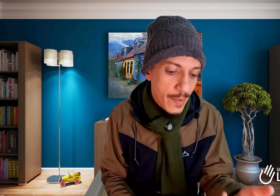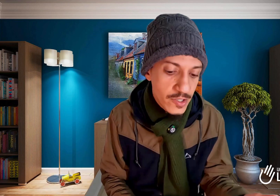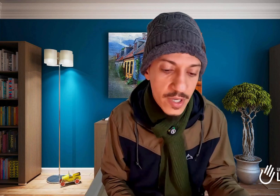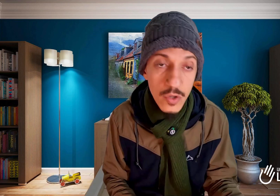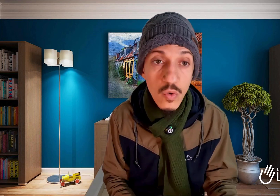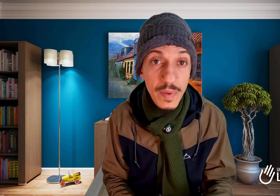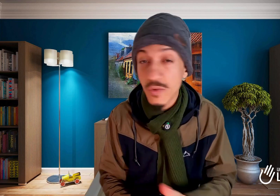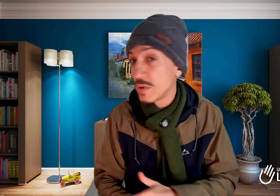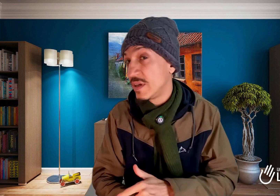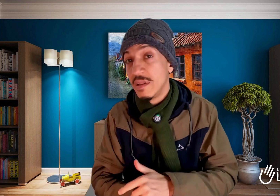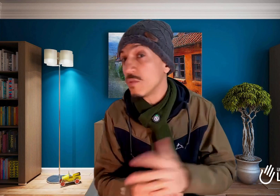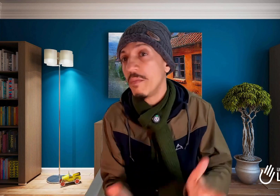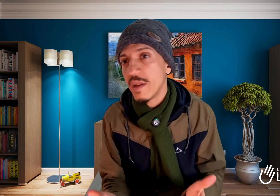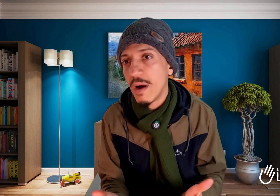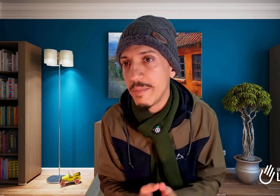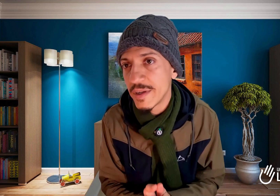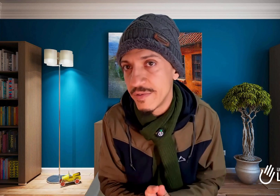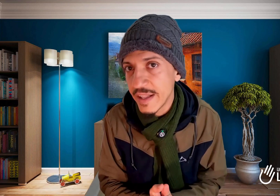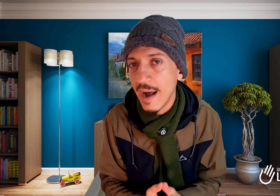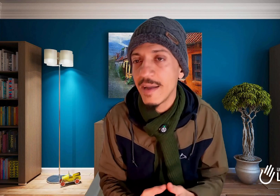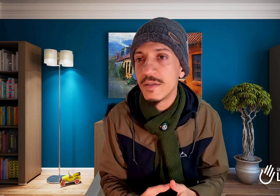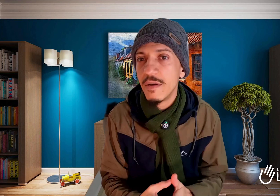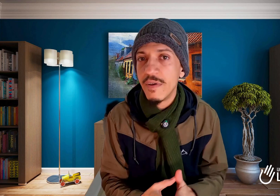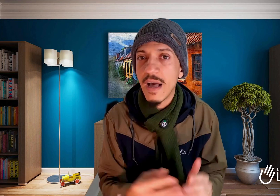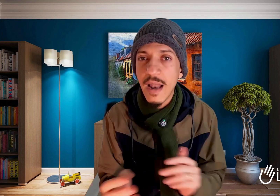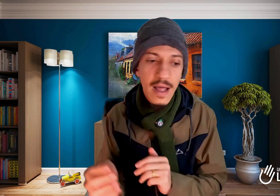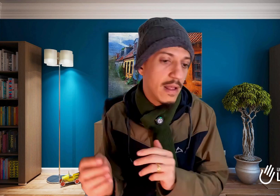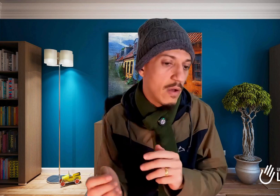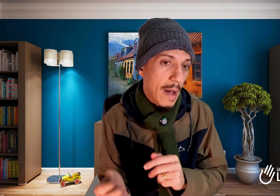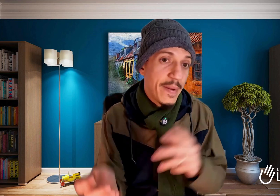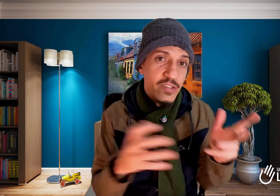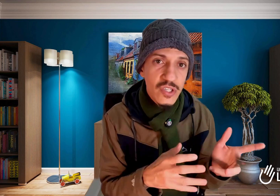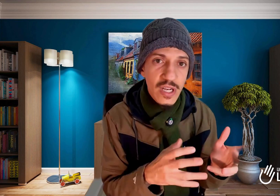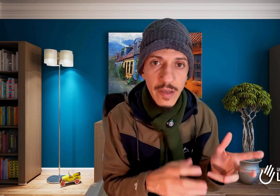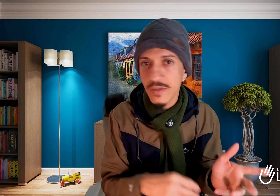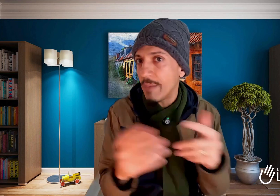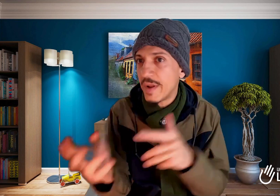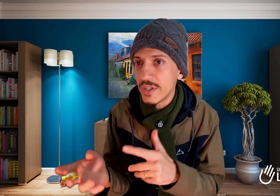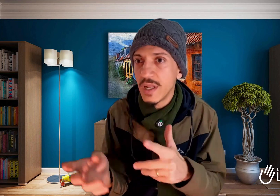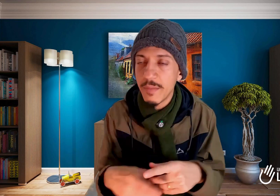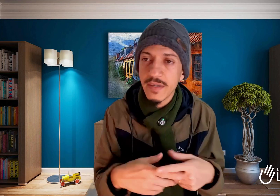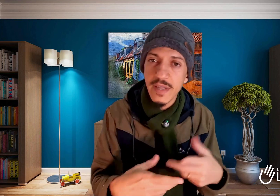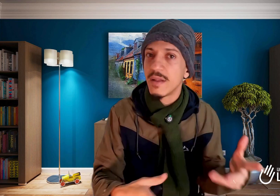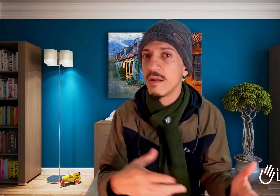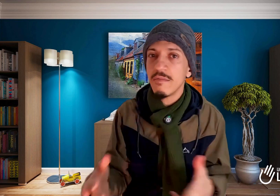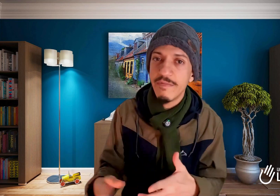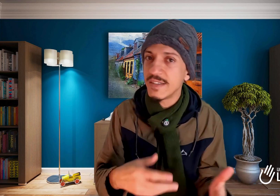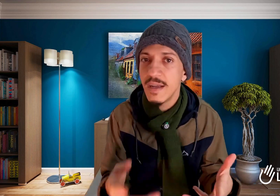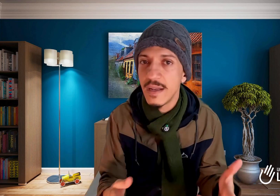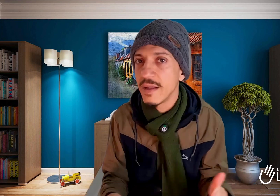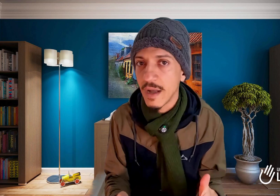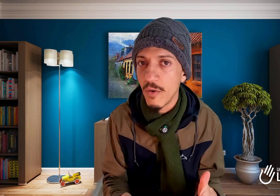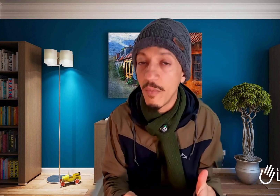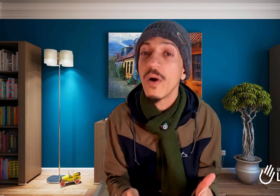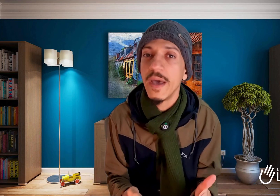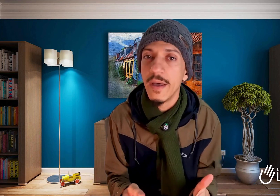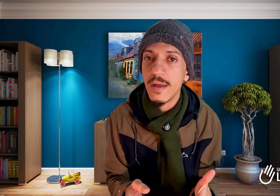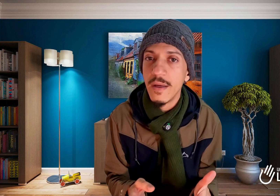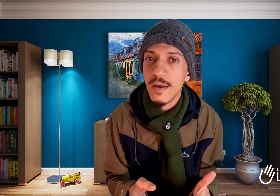praticando com pessoas que não dominam a Libras de verdade, ficar lá, aprendiz de Libras com aprendiz de Libras, tentando fazer ali e tal. Por quê? Porque